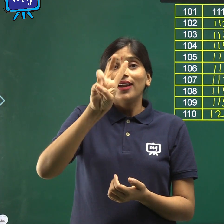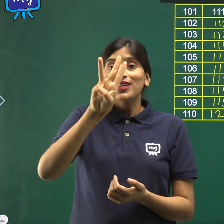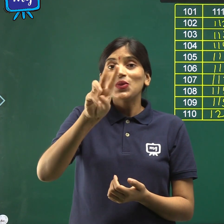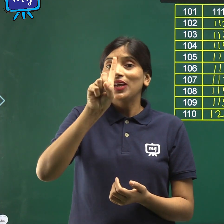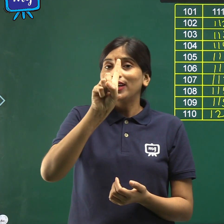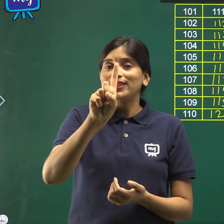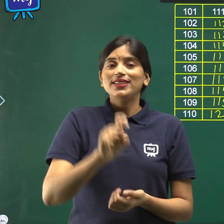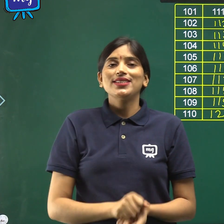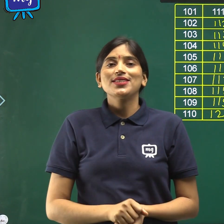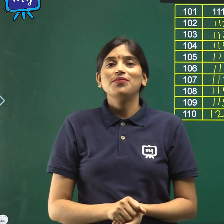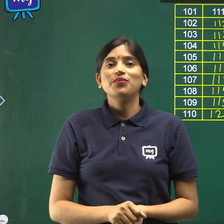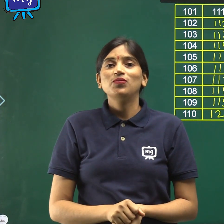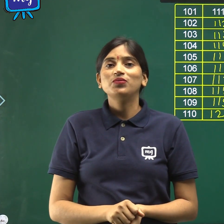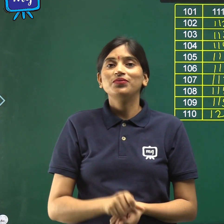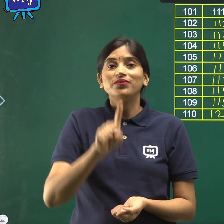131,